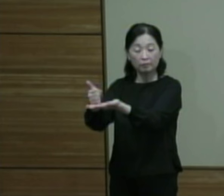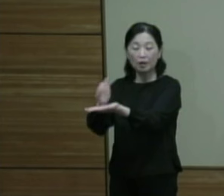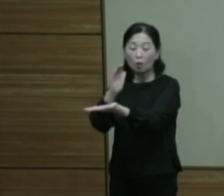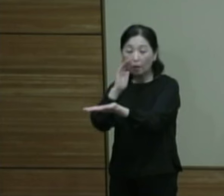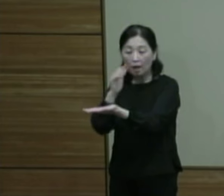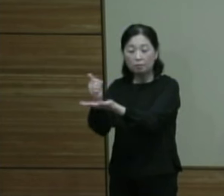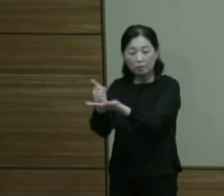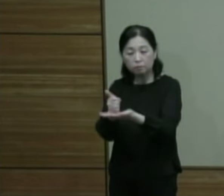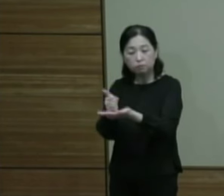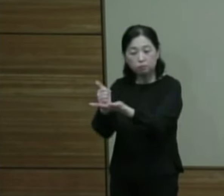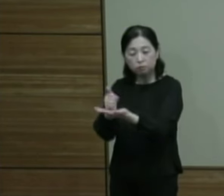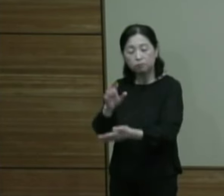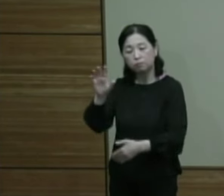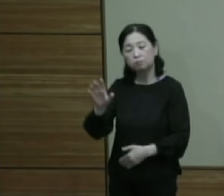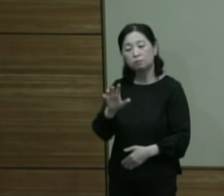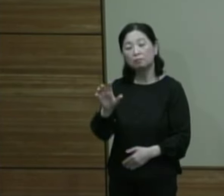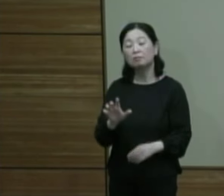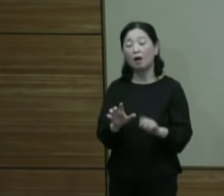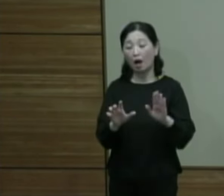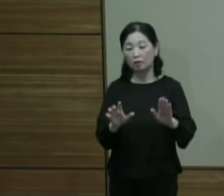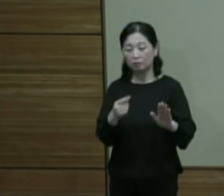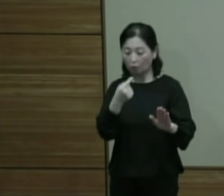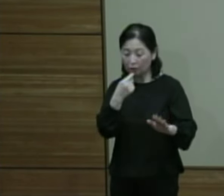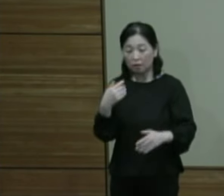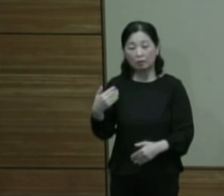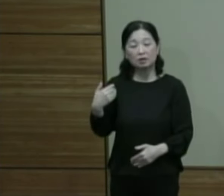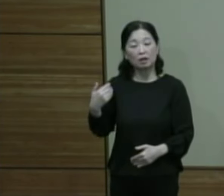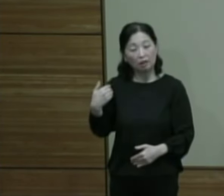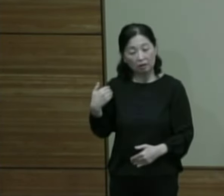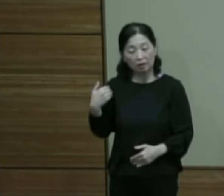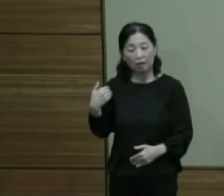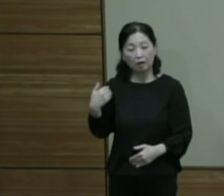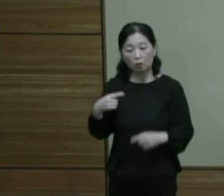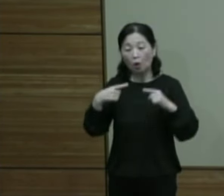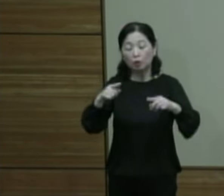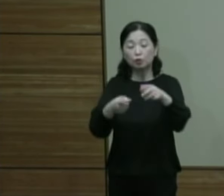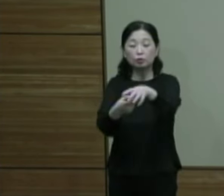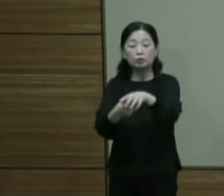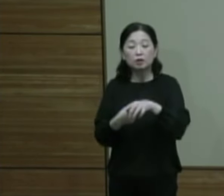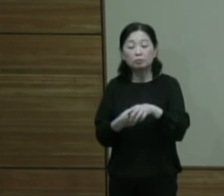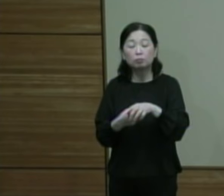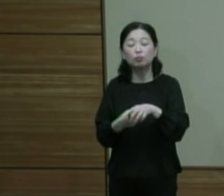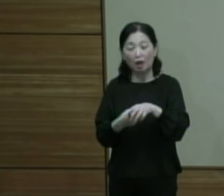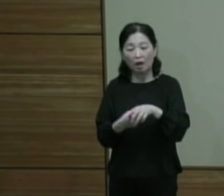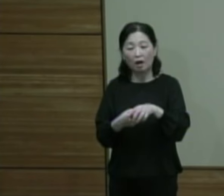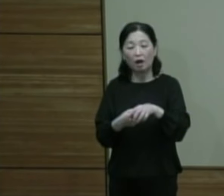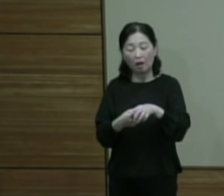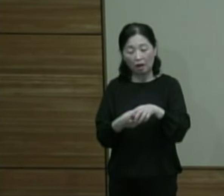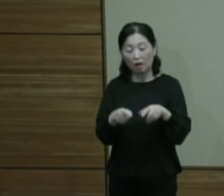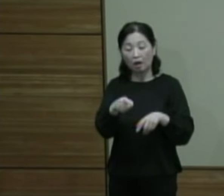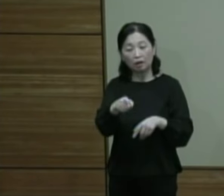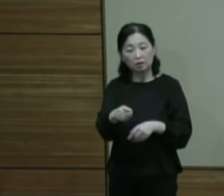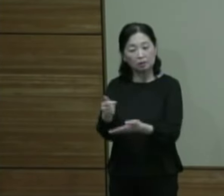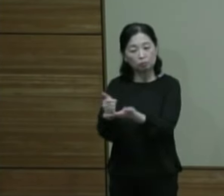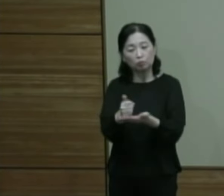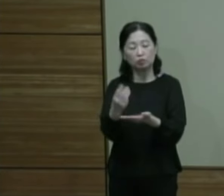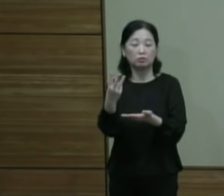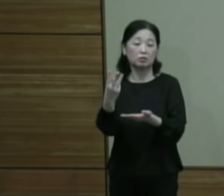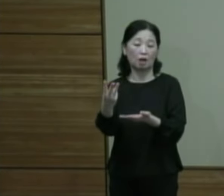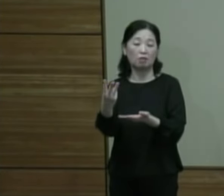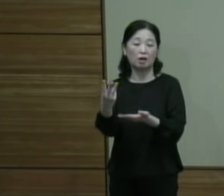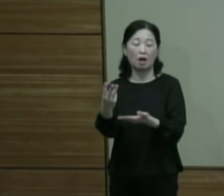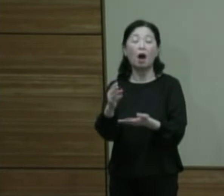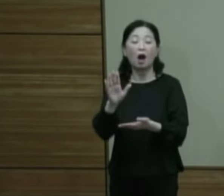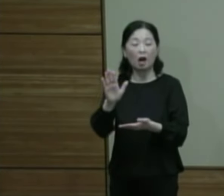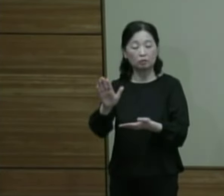私は知らなかったんですけども、竜神村に3回行っておられてですね、 で彼はいわゆる生物学の先生であられます